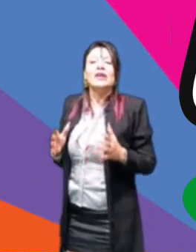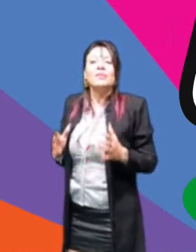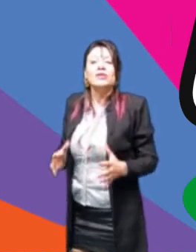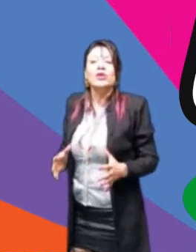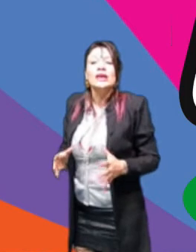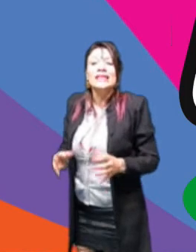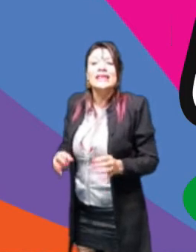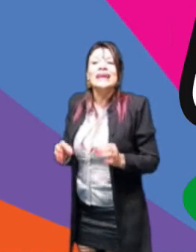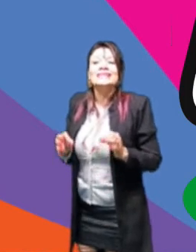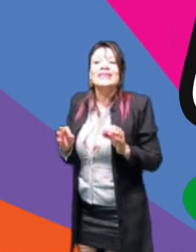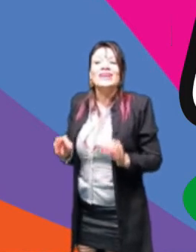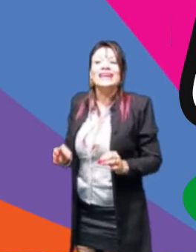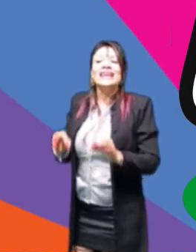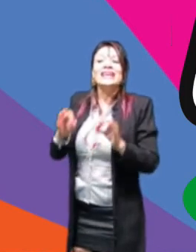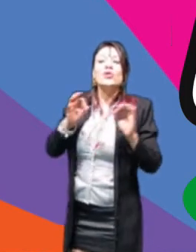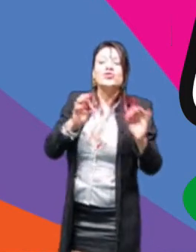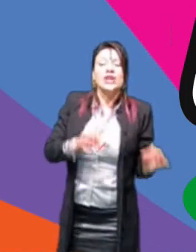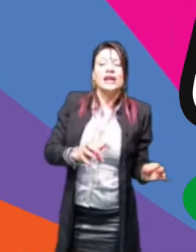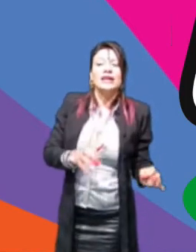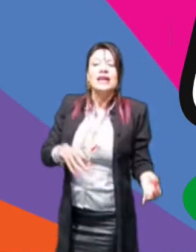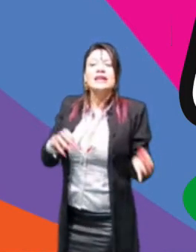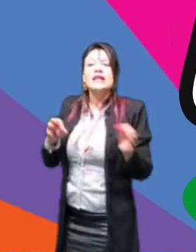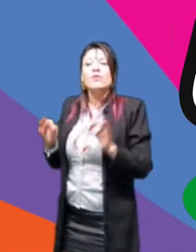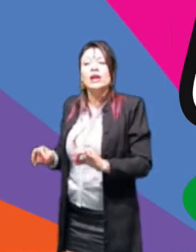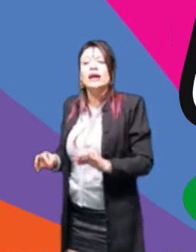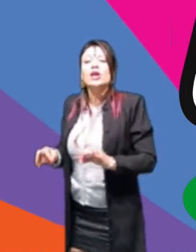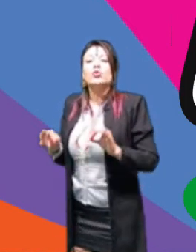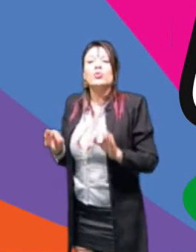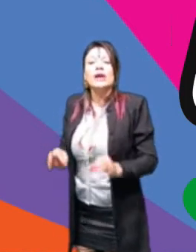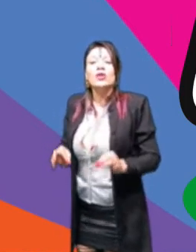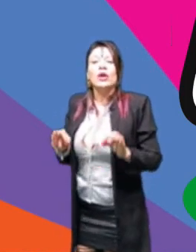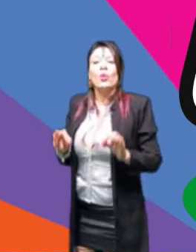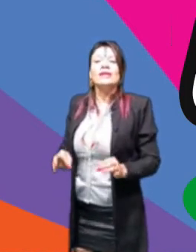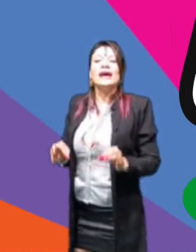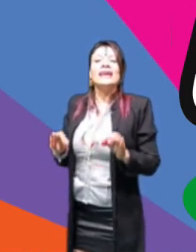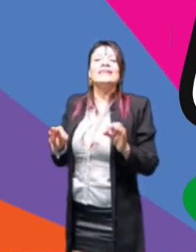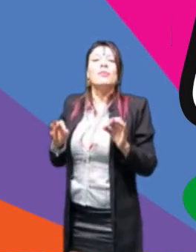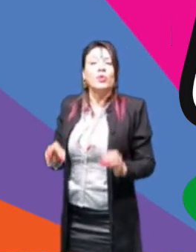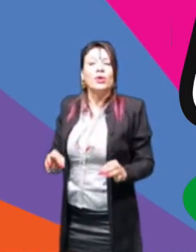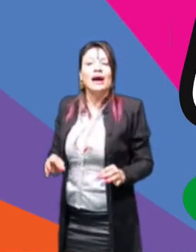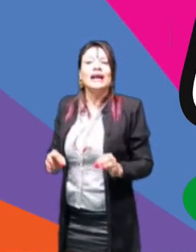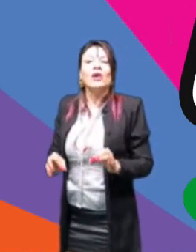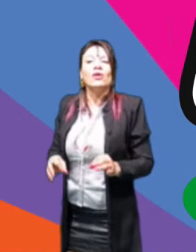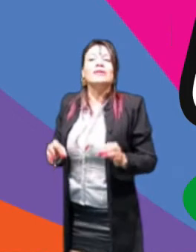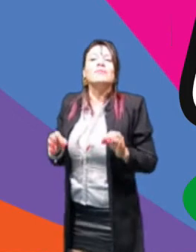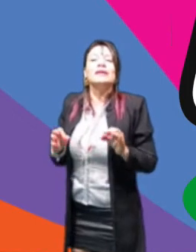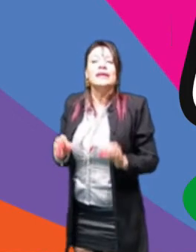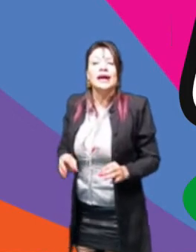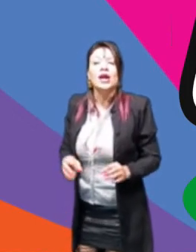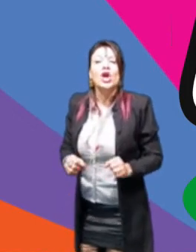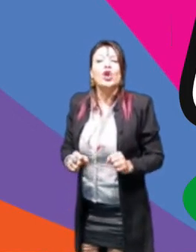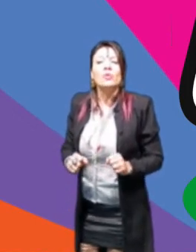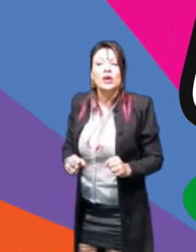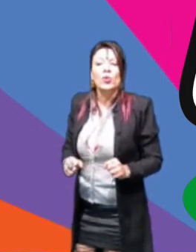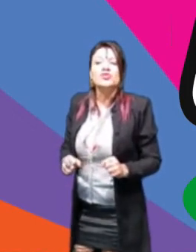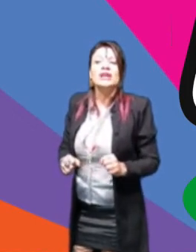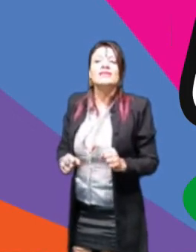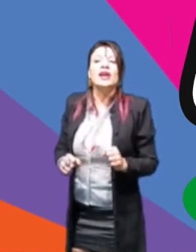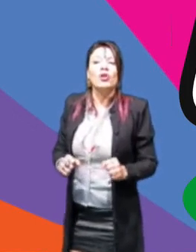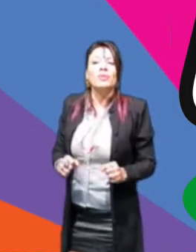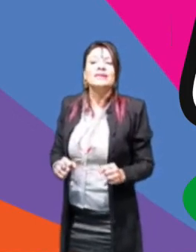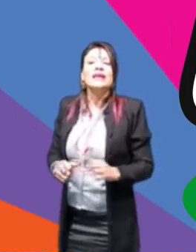respecto y deja entrever que ni Luciani ni Mola tuvieron en cuenta esta prueba a la hora de investigar los vínculos